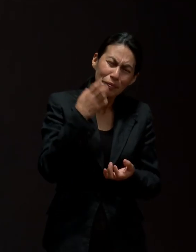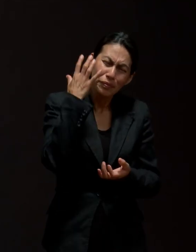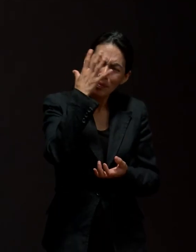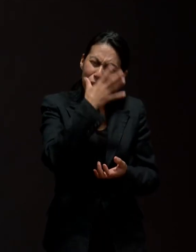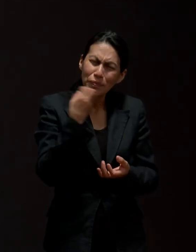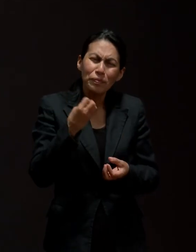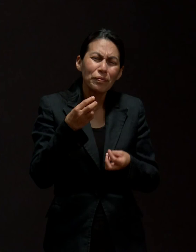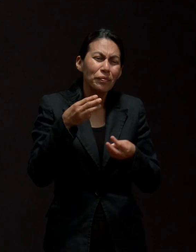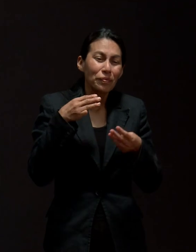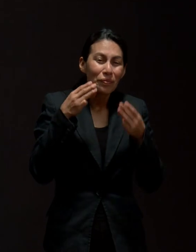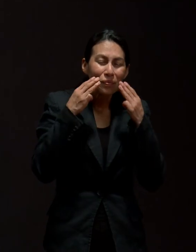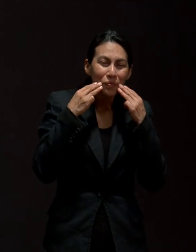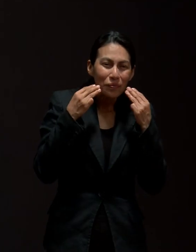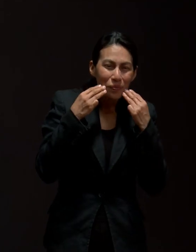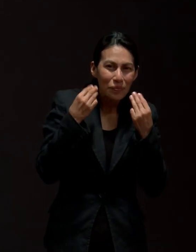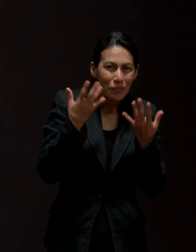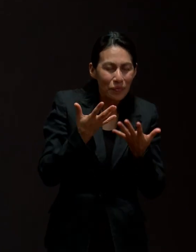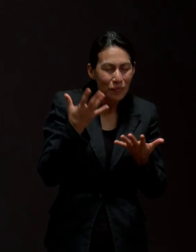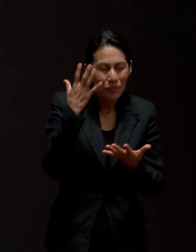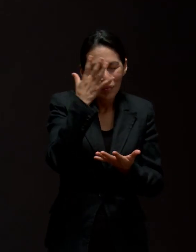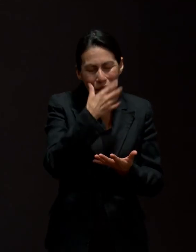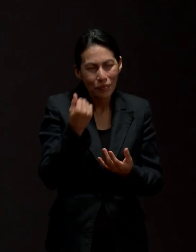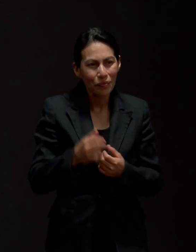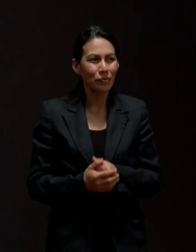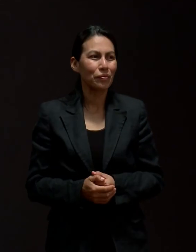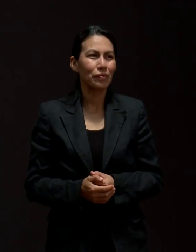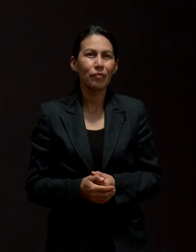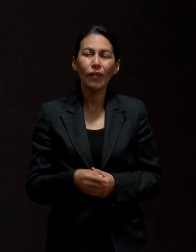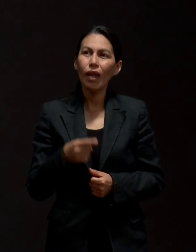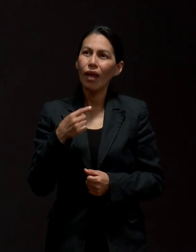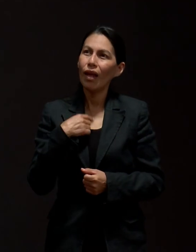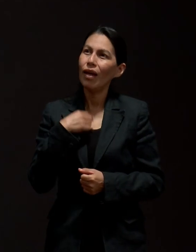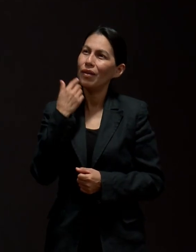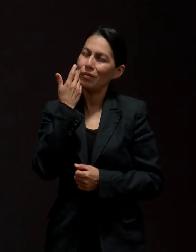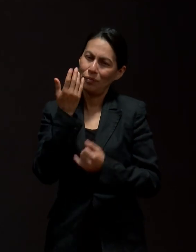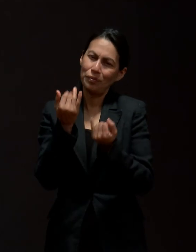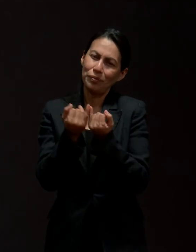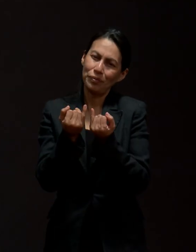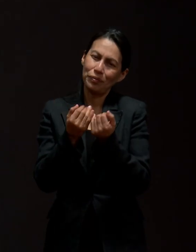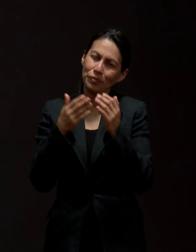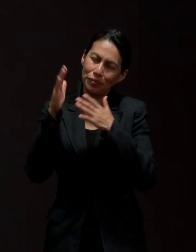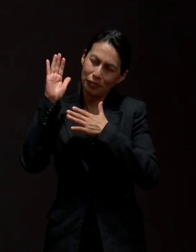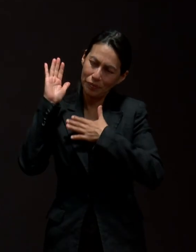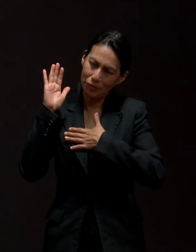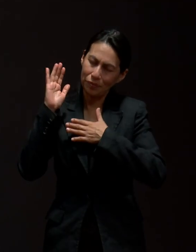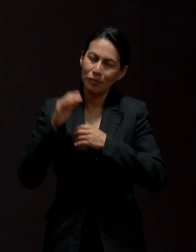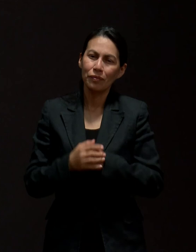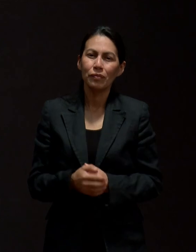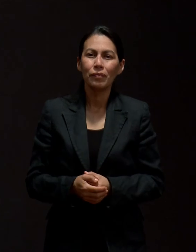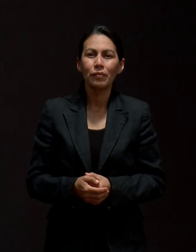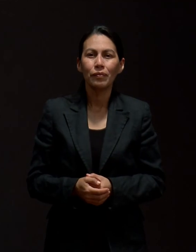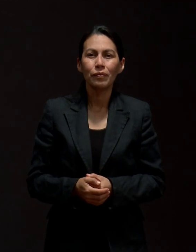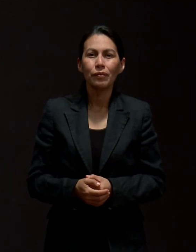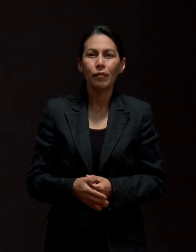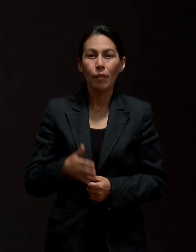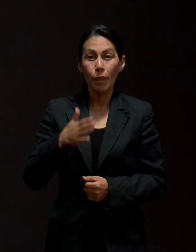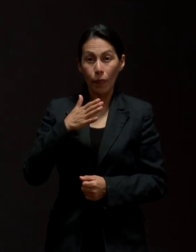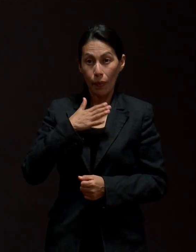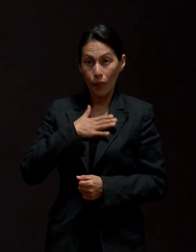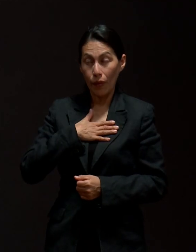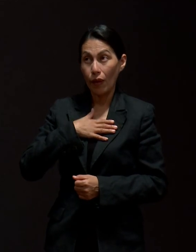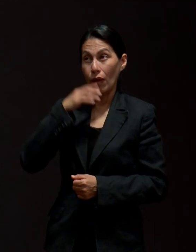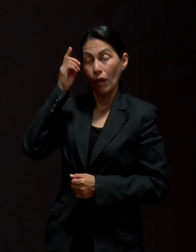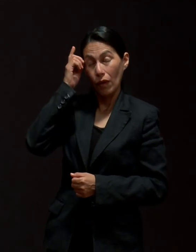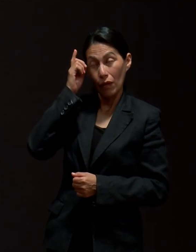infinita misericordia. Yo quisiera también compartir una promesa, una promesa que dice así. Mi